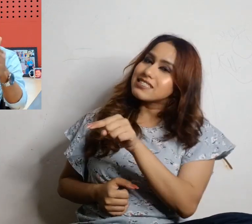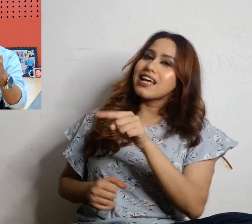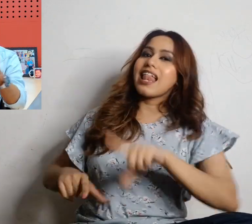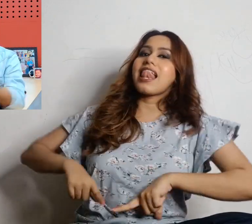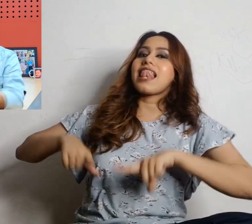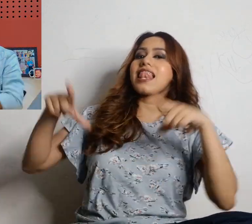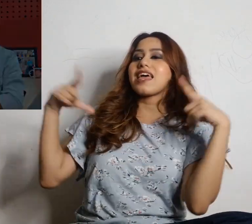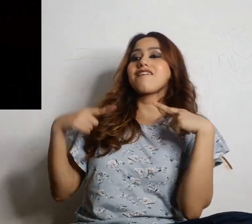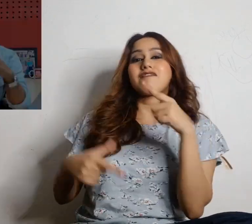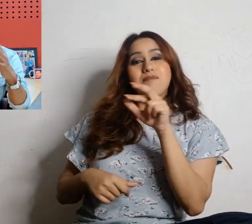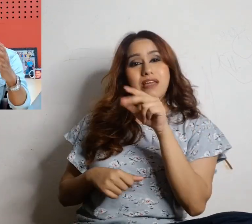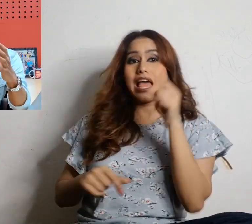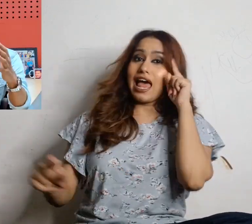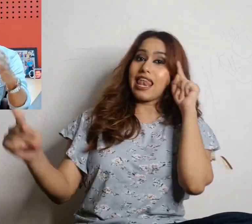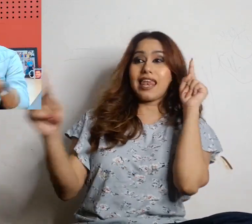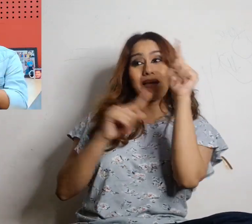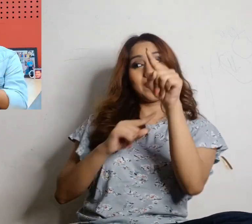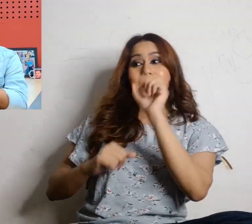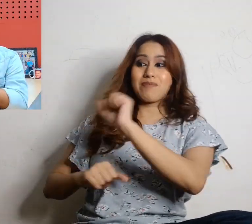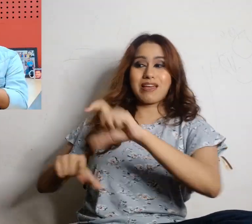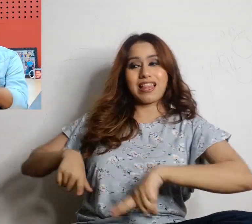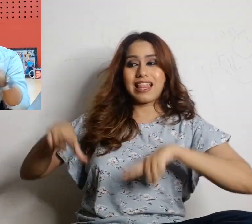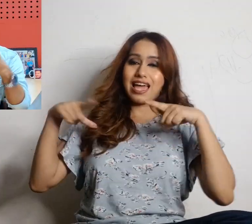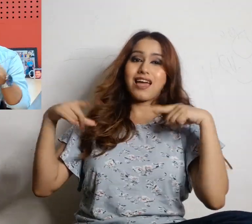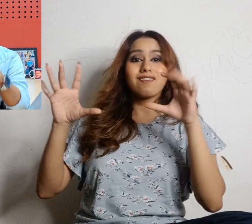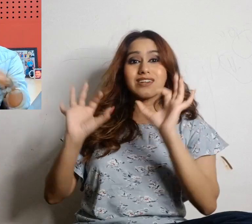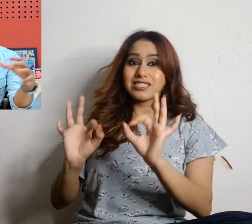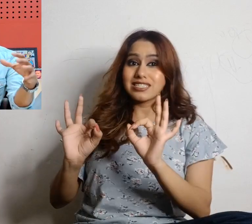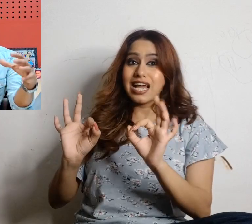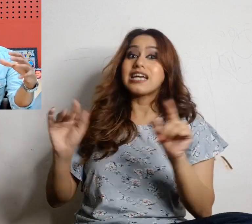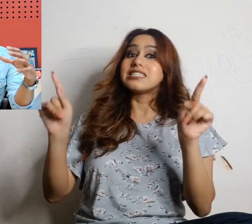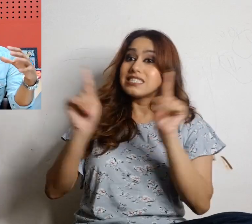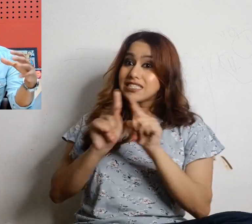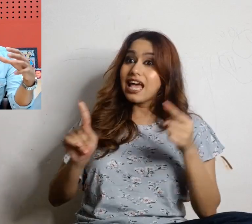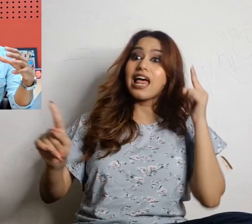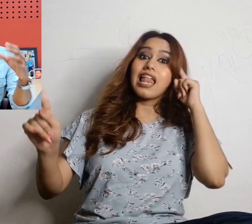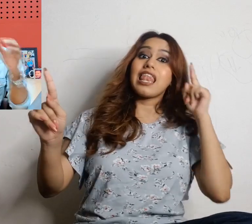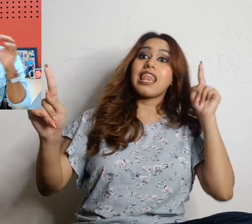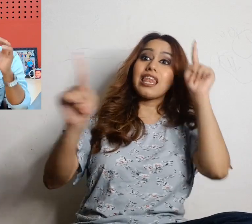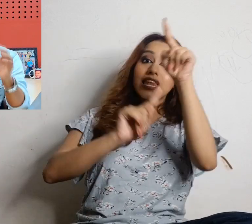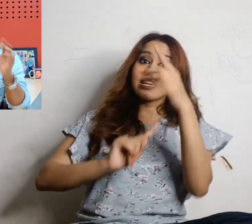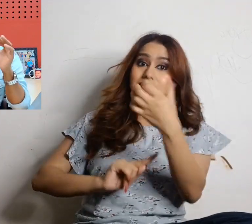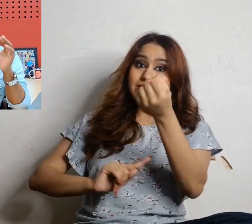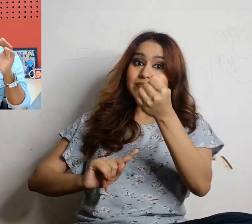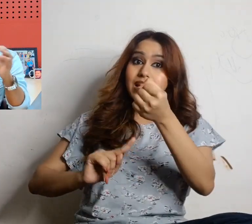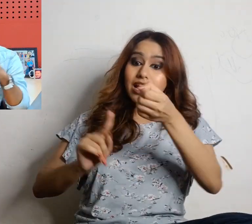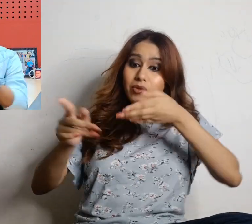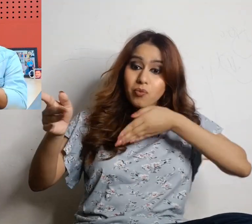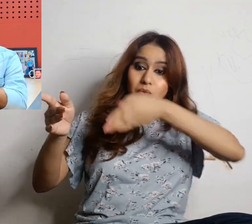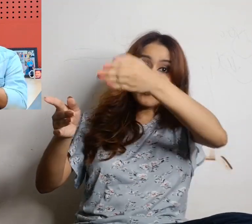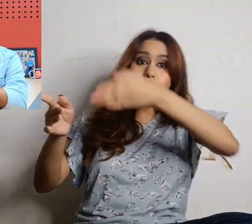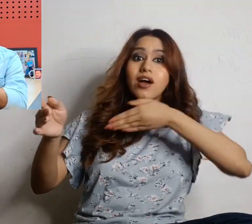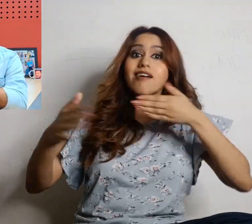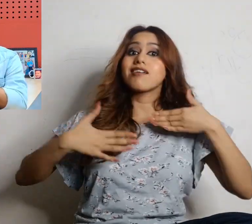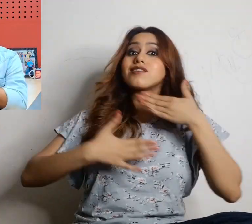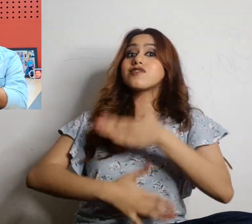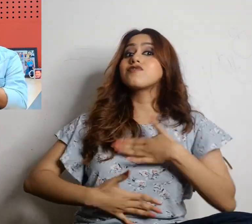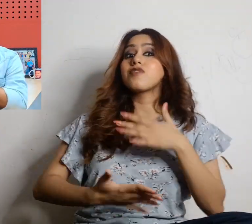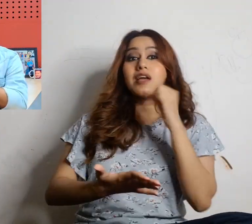यही जिंदगी का मकसद है। जिंदगी में गोल होना अच्छी बात है, लेकिन गोल तक की जो यात्रा है उसे जीना सबसे जरूरी बात